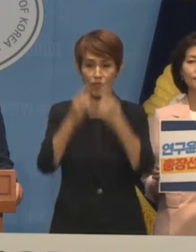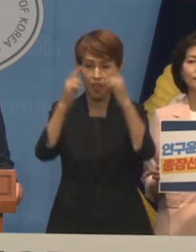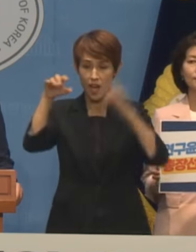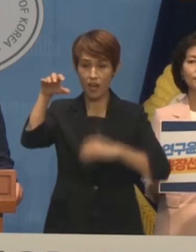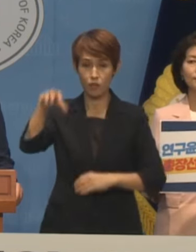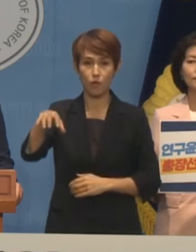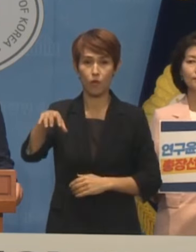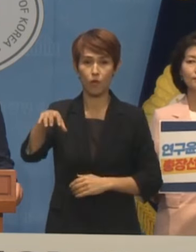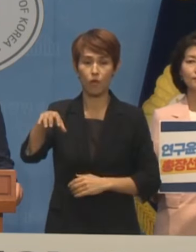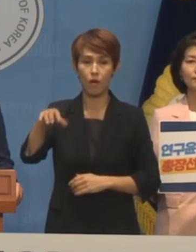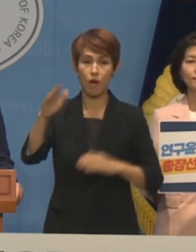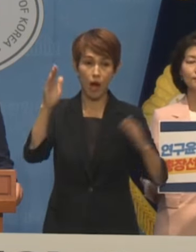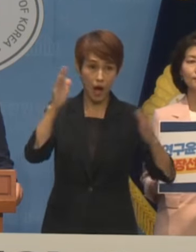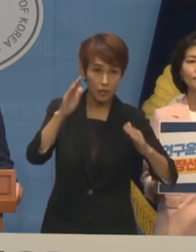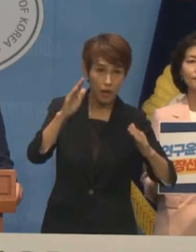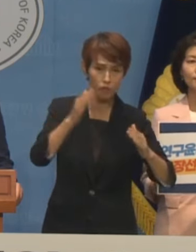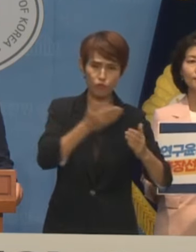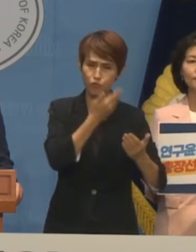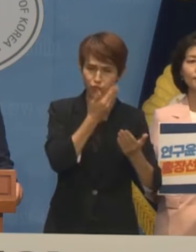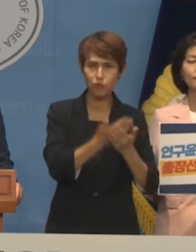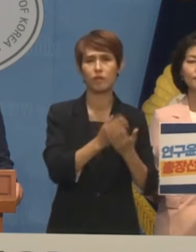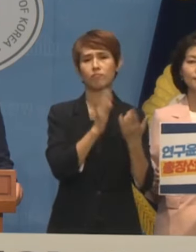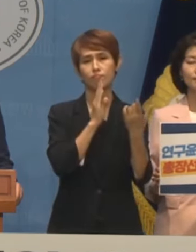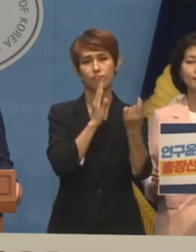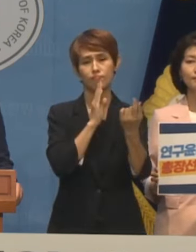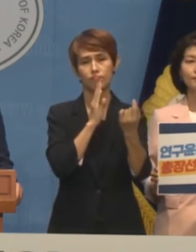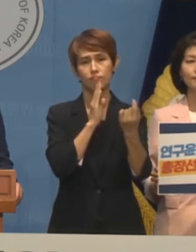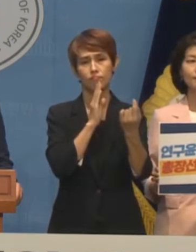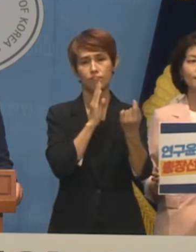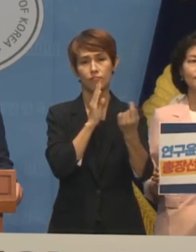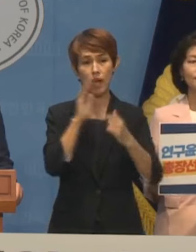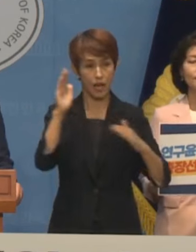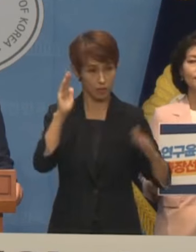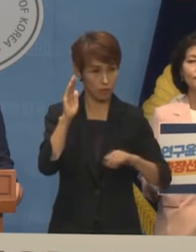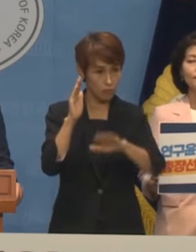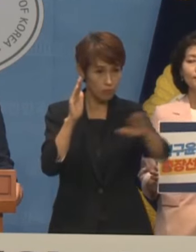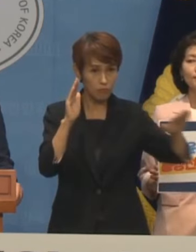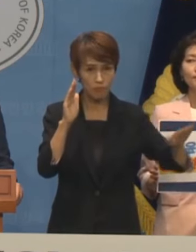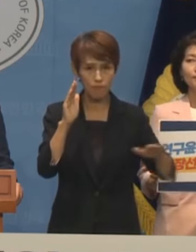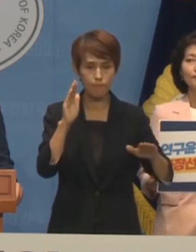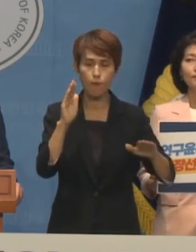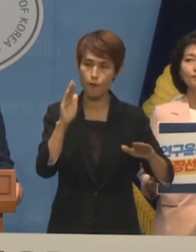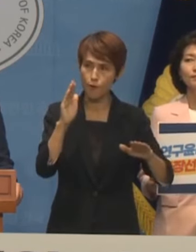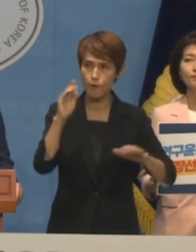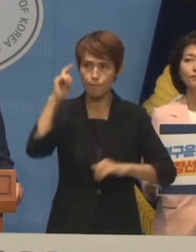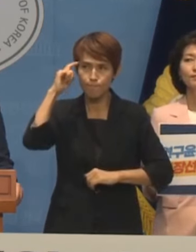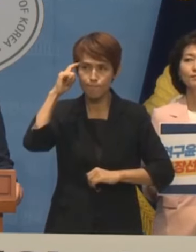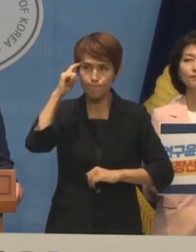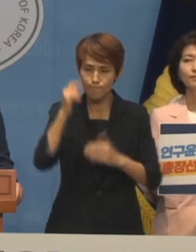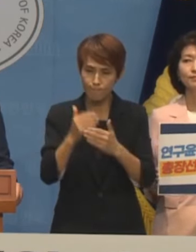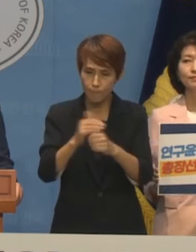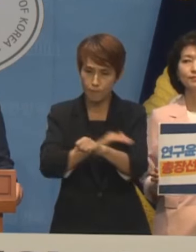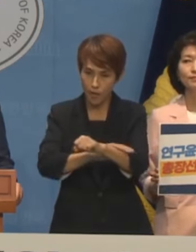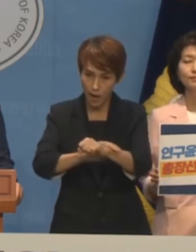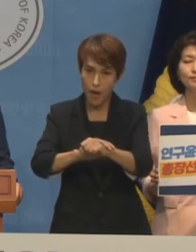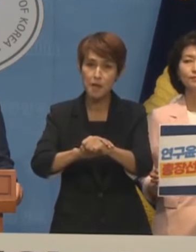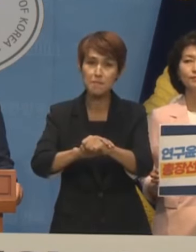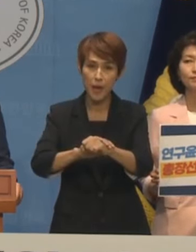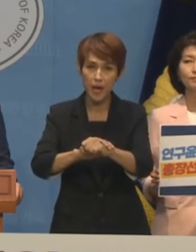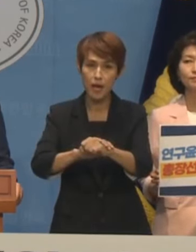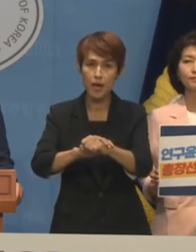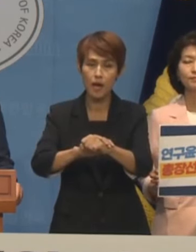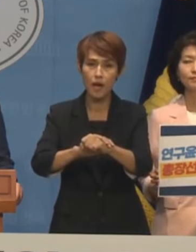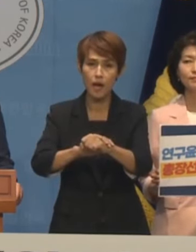대학에서 학생보다 소중한 존재는 없습니다. 그리고 그 학생들이 합리적인 절차에 따라서